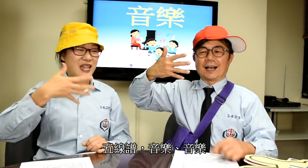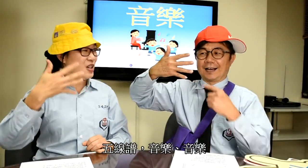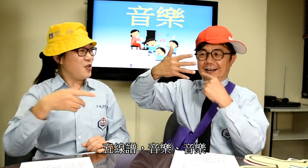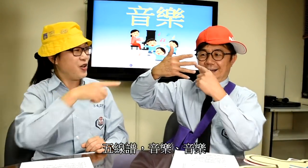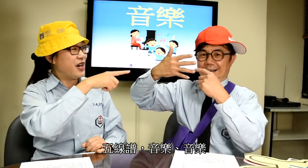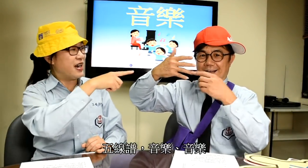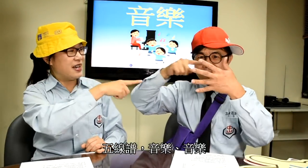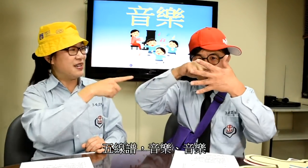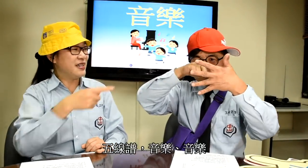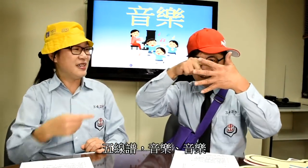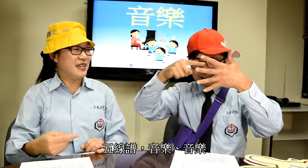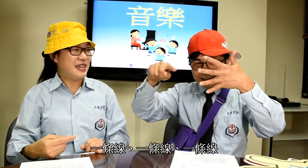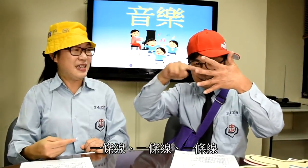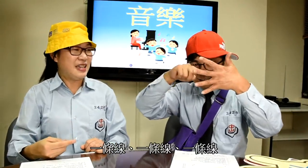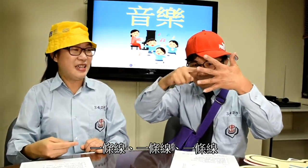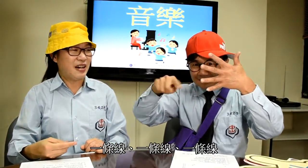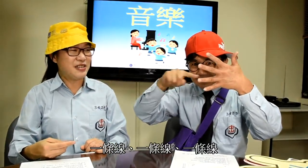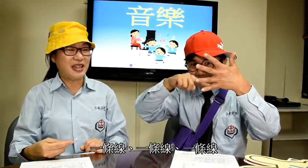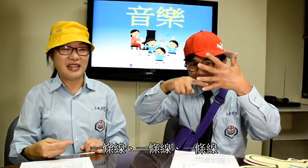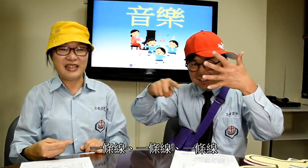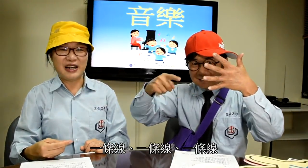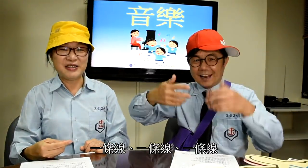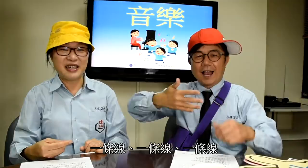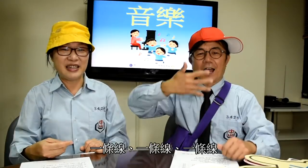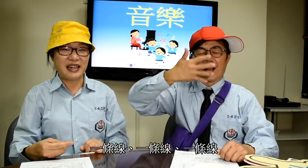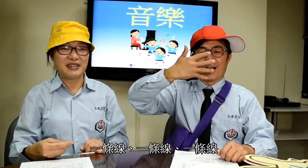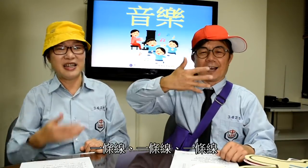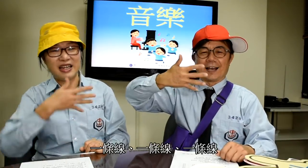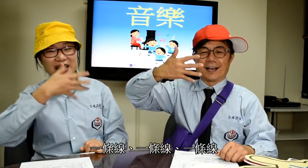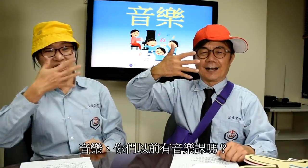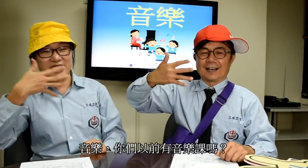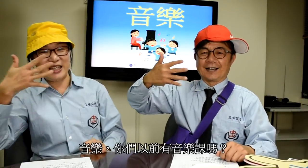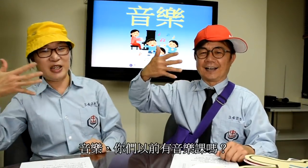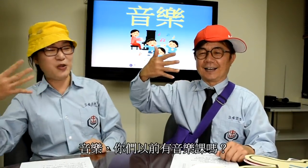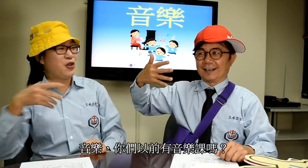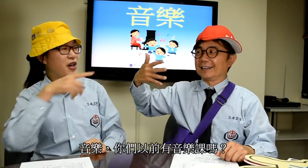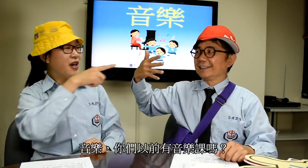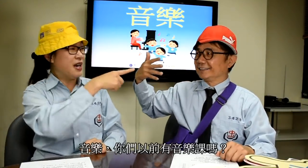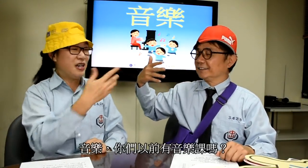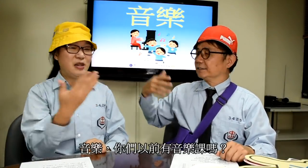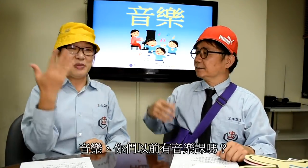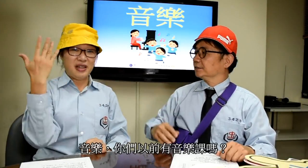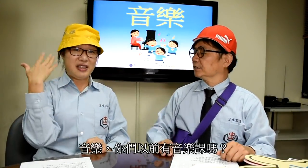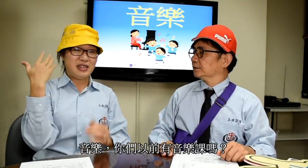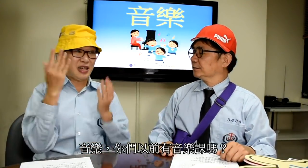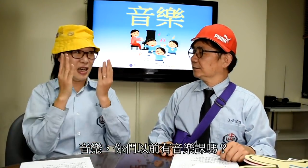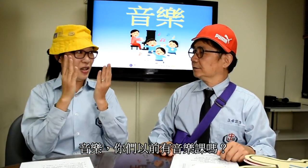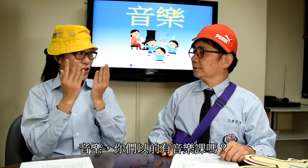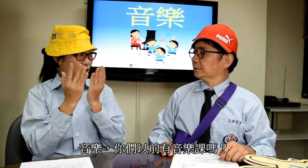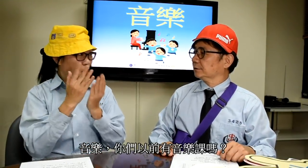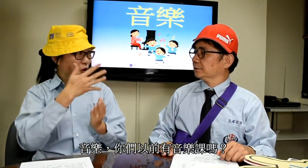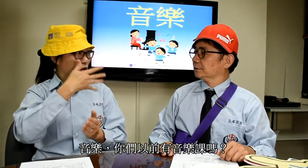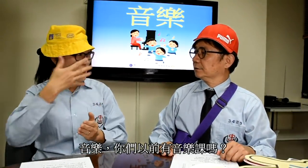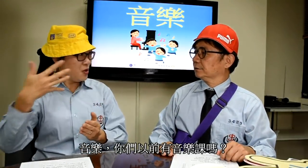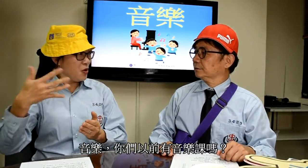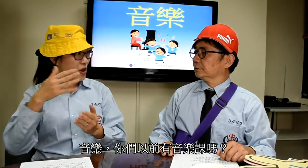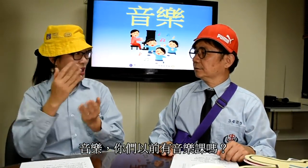乐，一条线一条线一条线，音乐。你们以前有音乐课